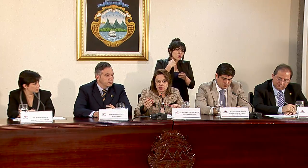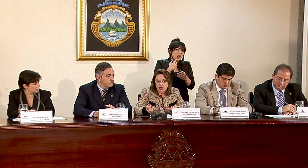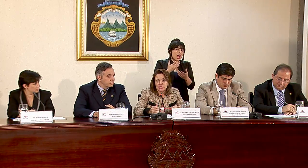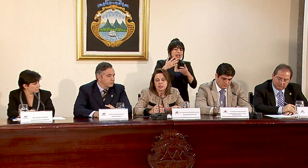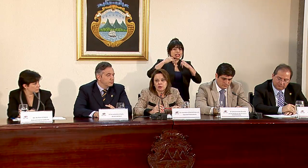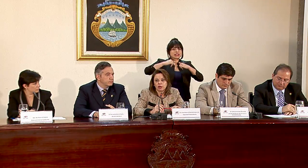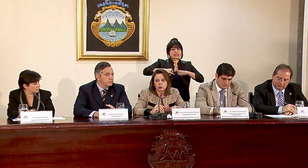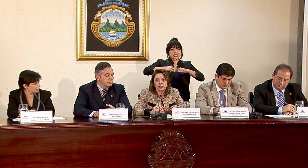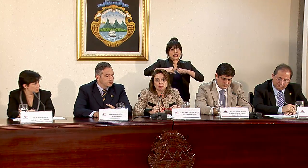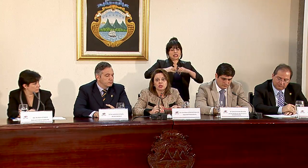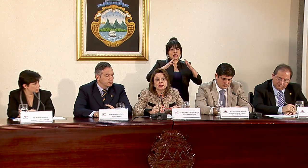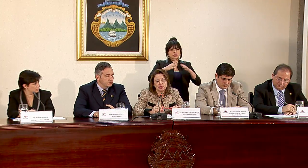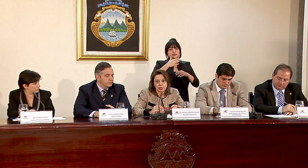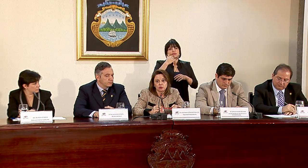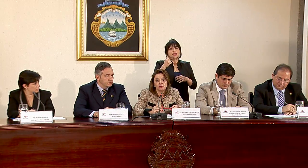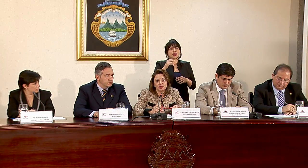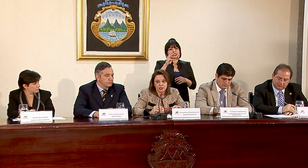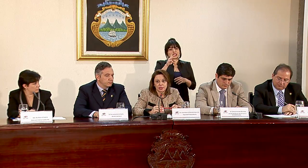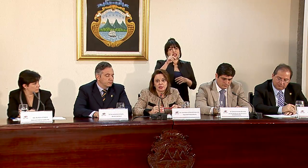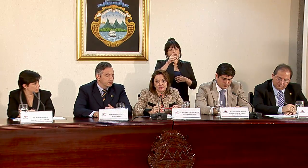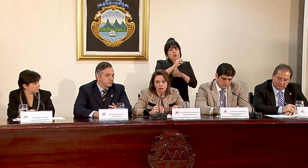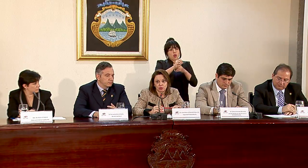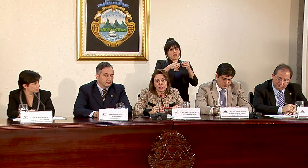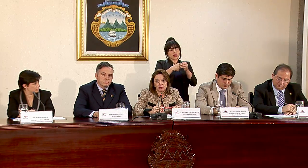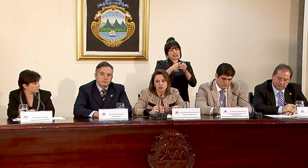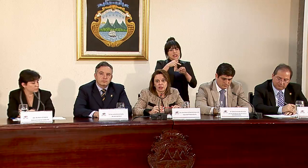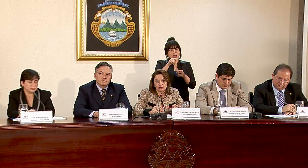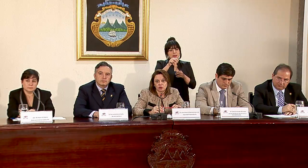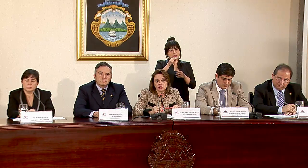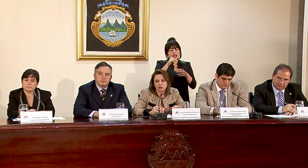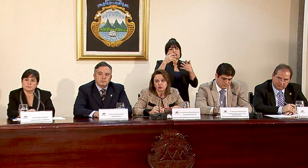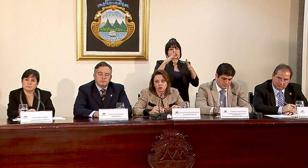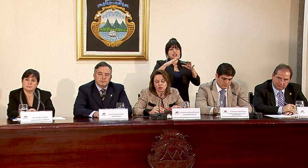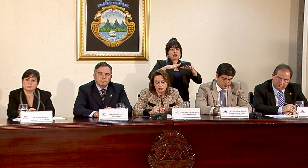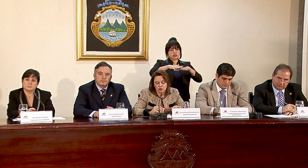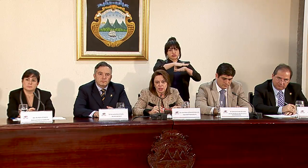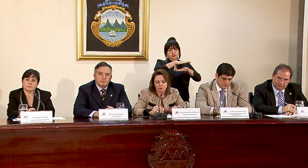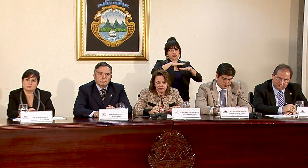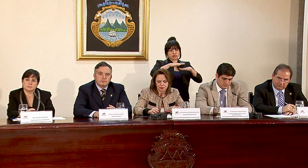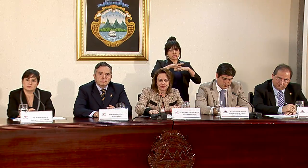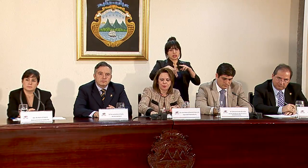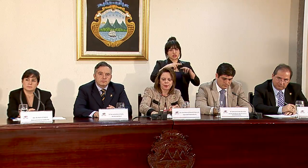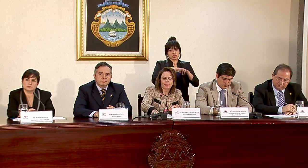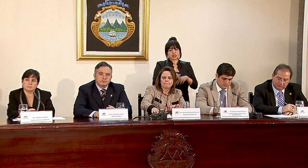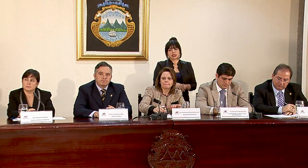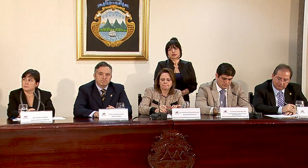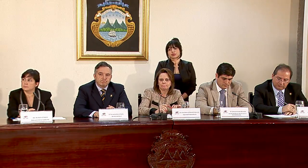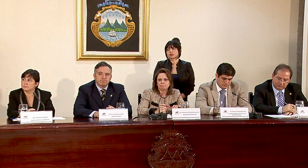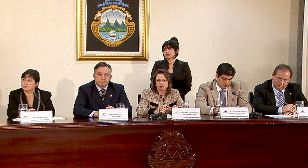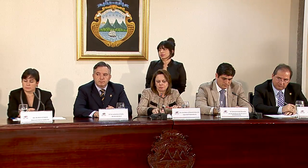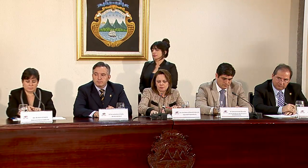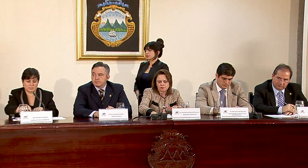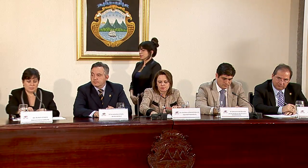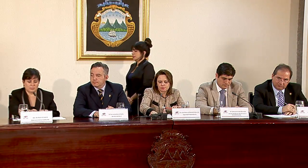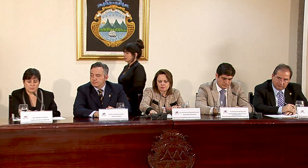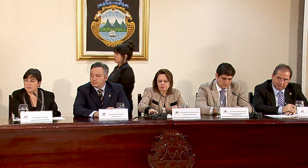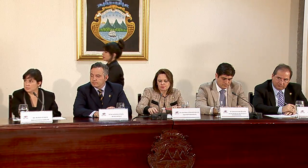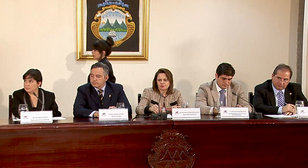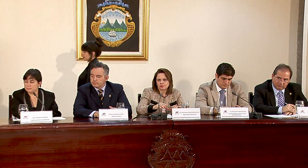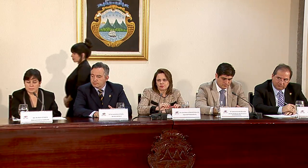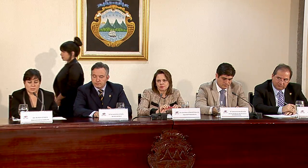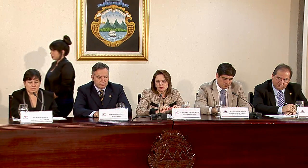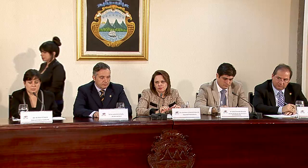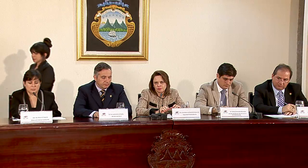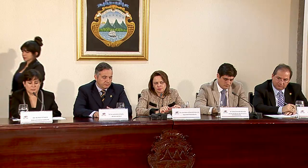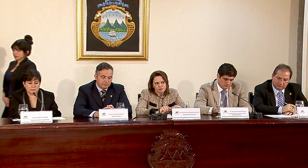estáticas. Sin embargo, tenemos 61 oficinas del patronato ya en todo el territorio nacional. Señora Defensora, si usted quisiera